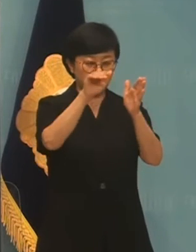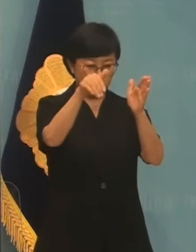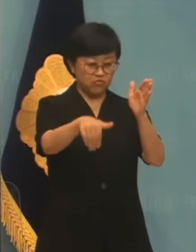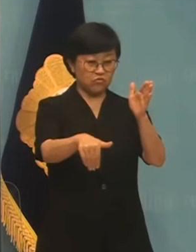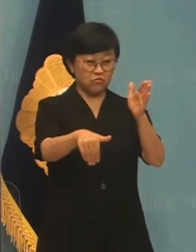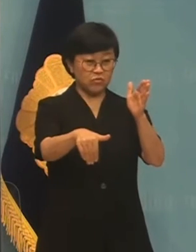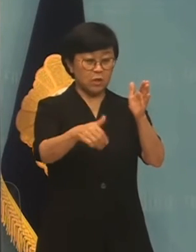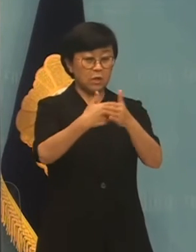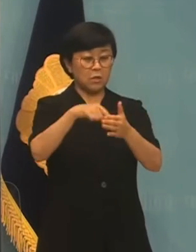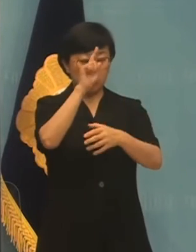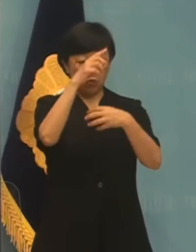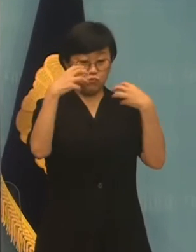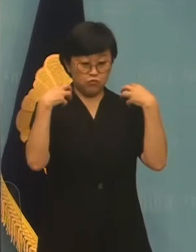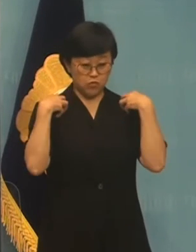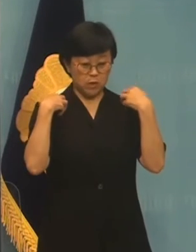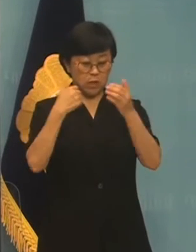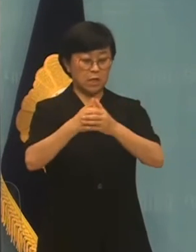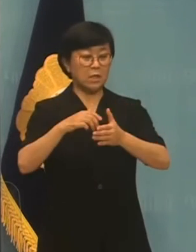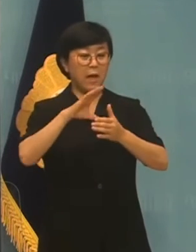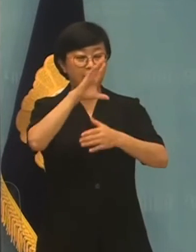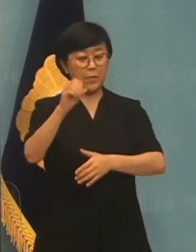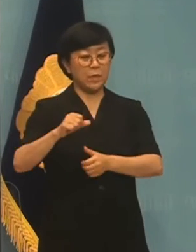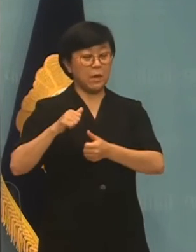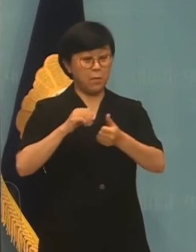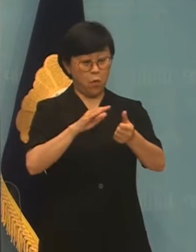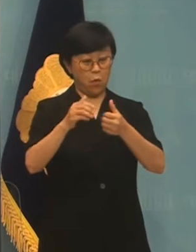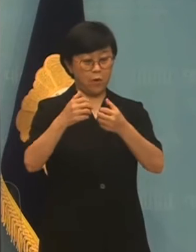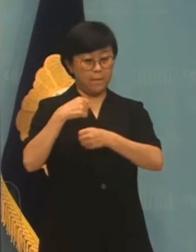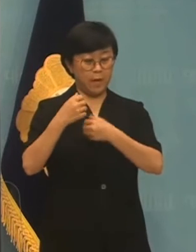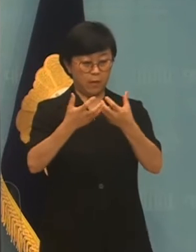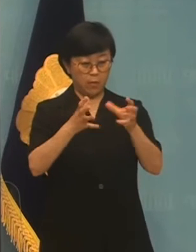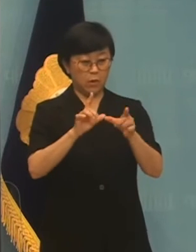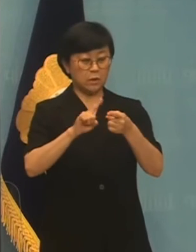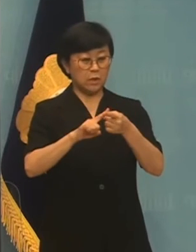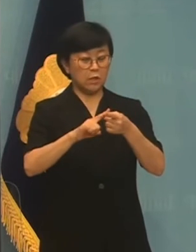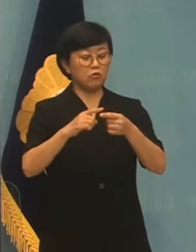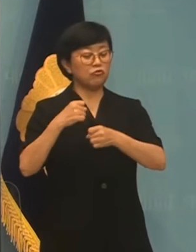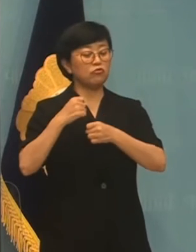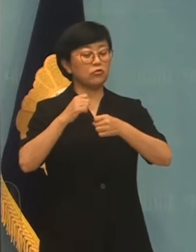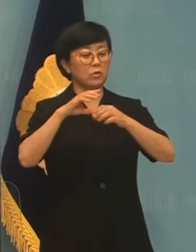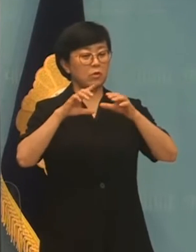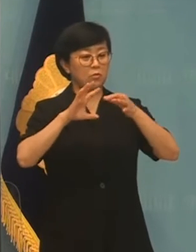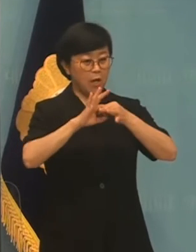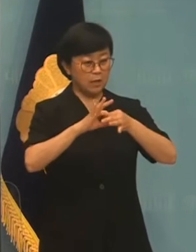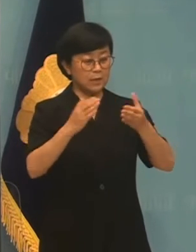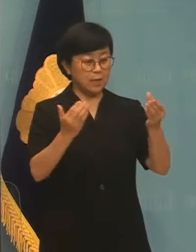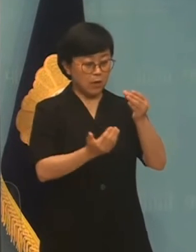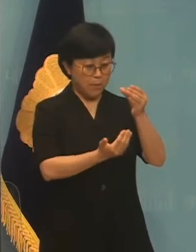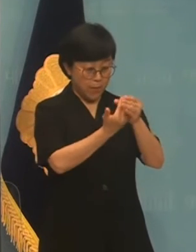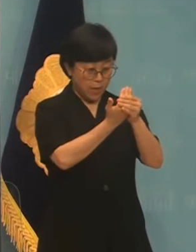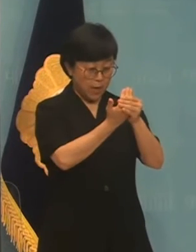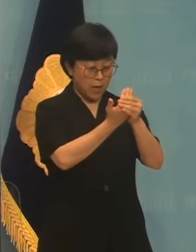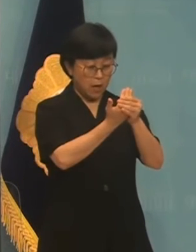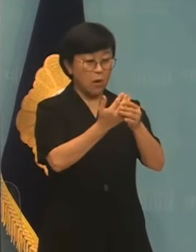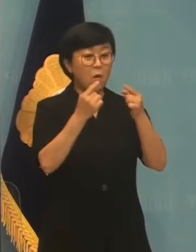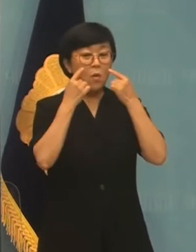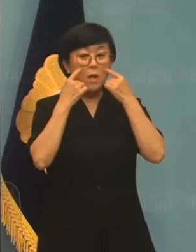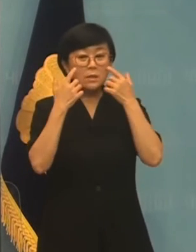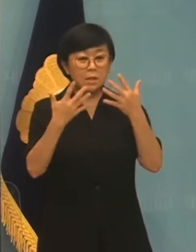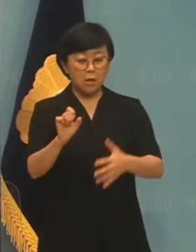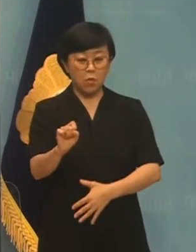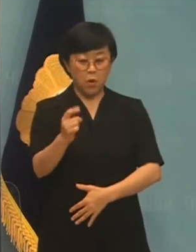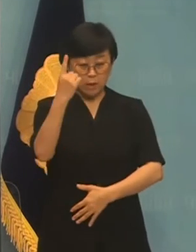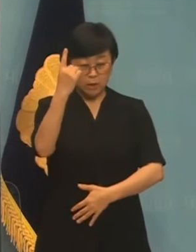당국은 이번 청해부대 사태를 비롯한 최근 일련의 군 관련 사건 사고에 대한 분명한